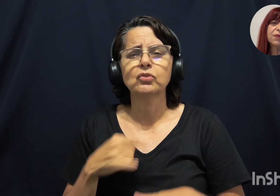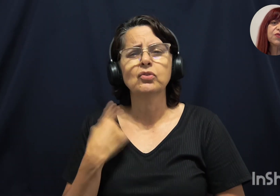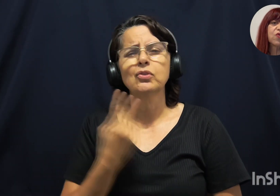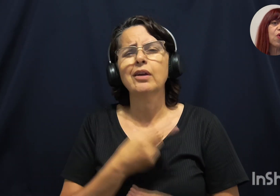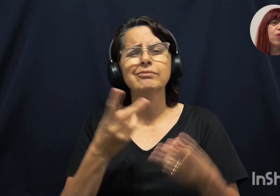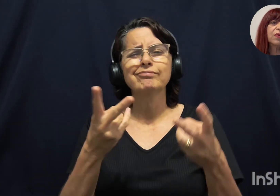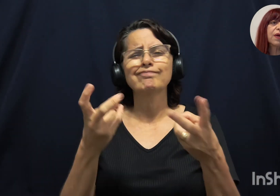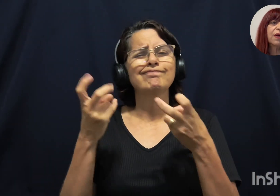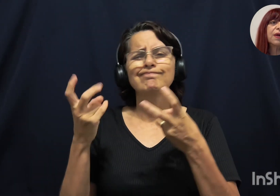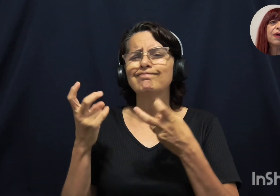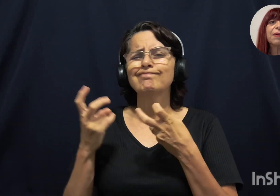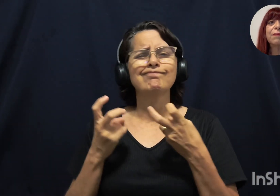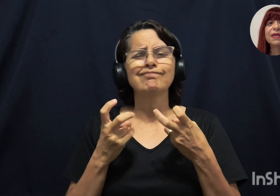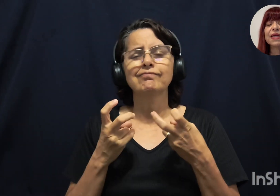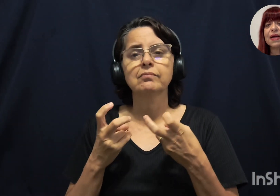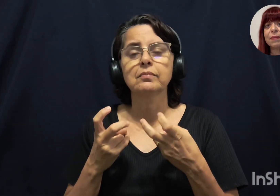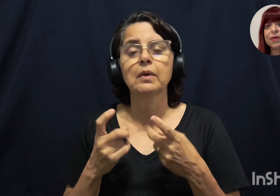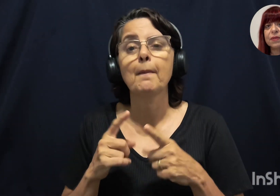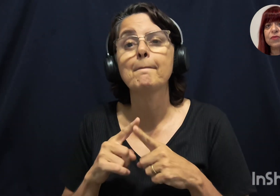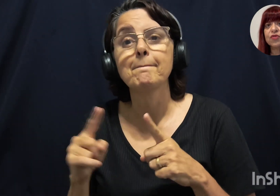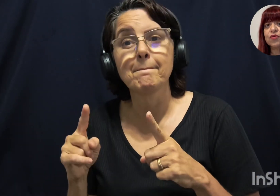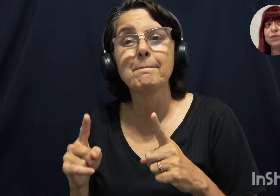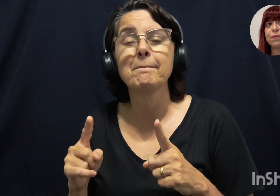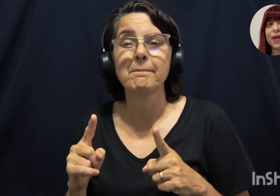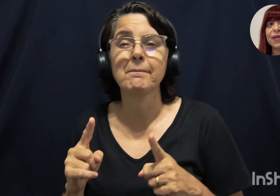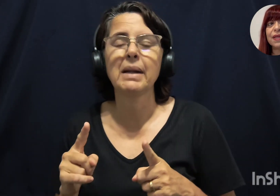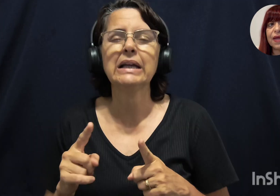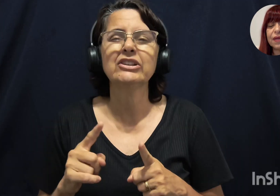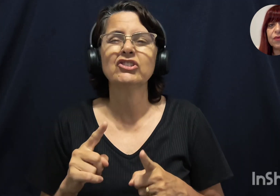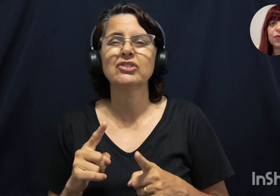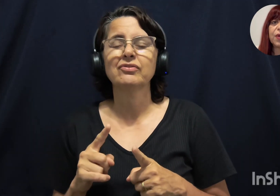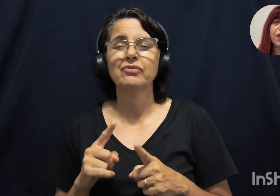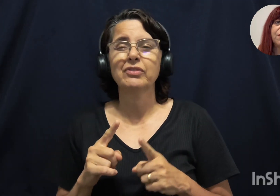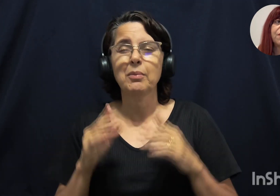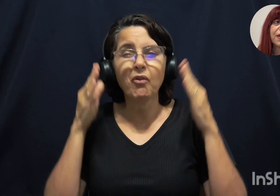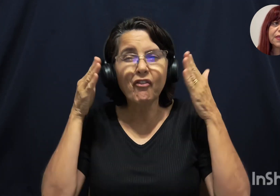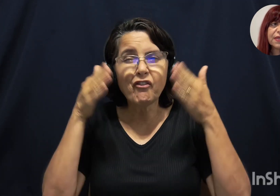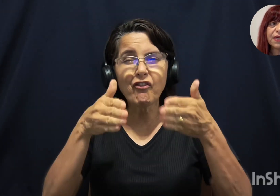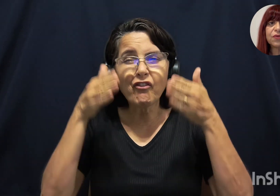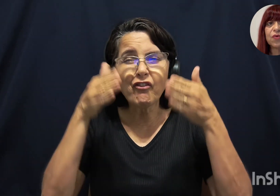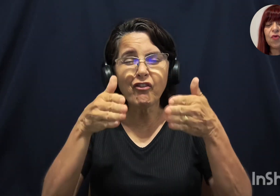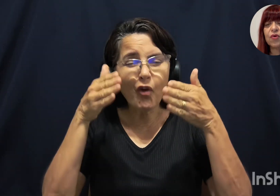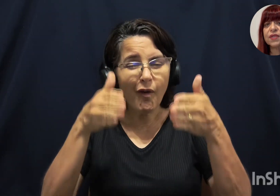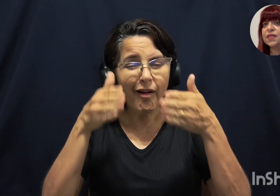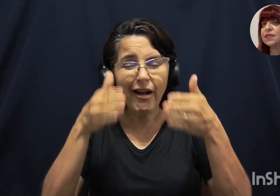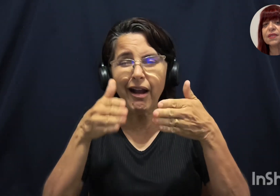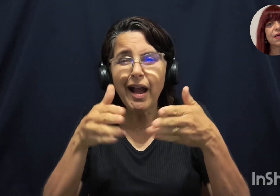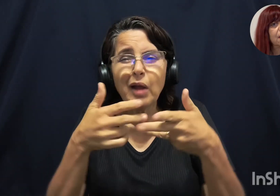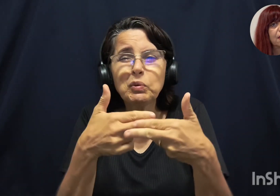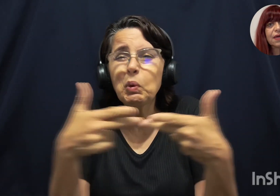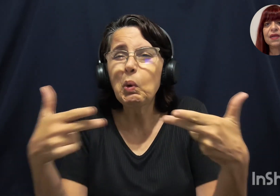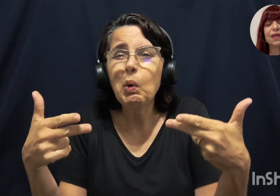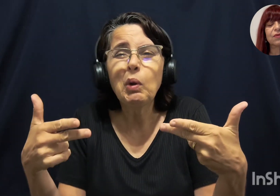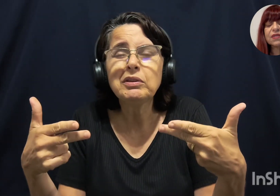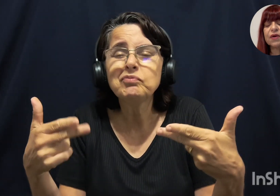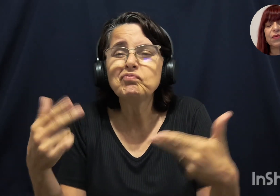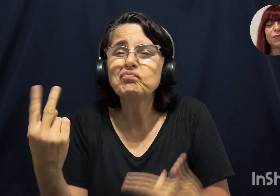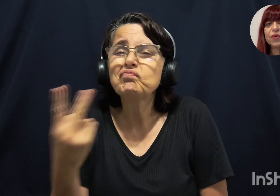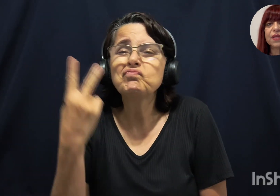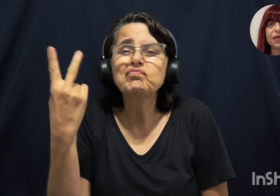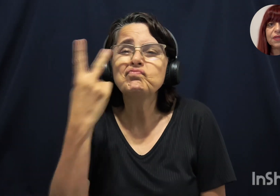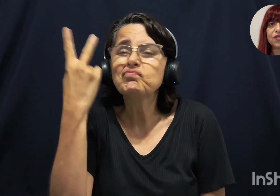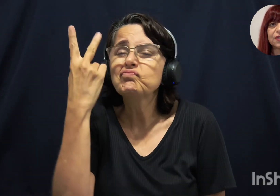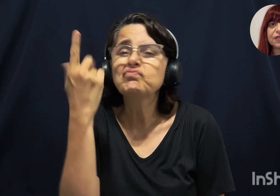nos damos conta, mas acabamos nos prendendo e fazendo coisas que não